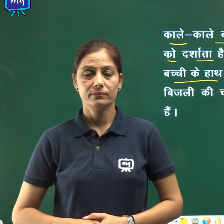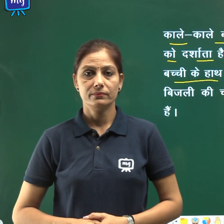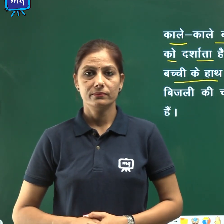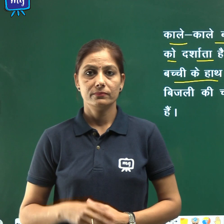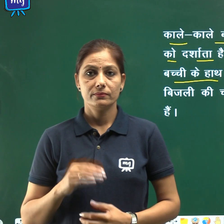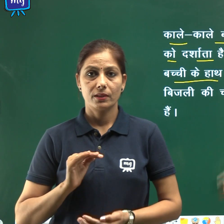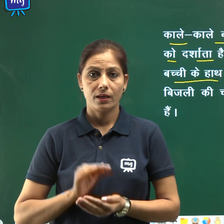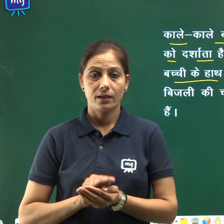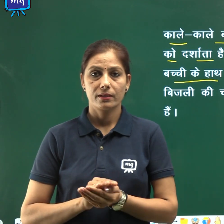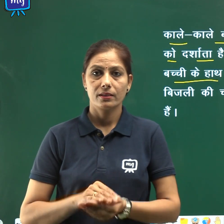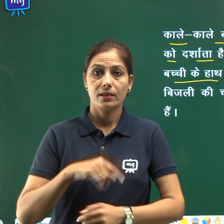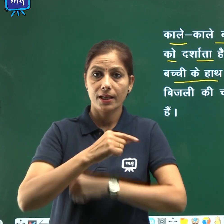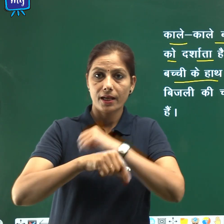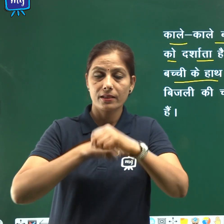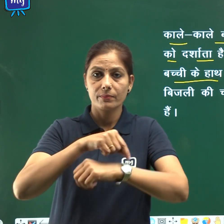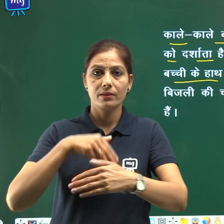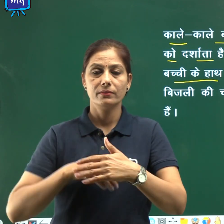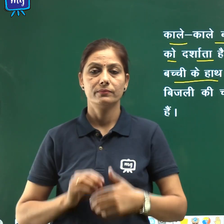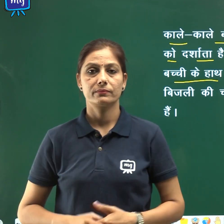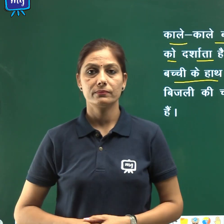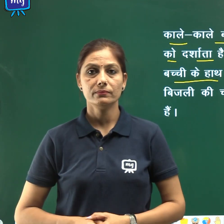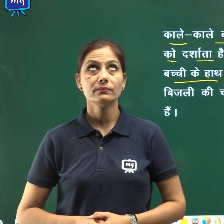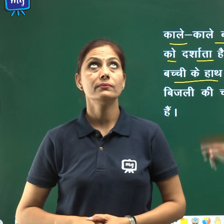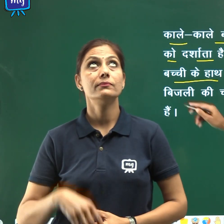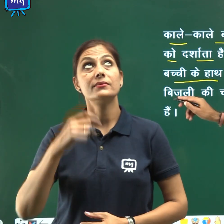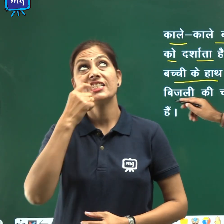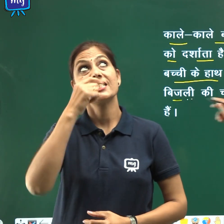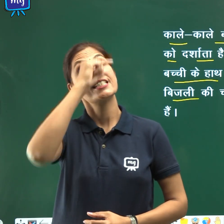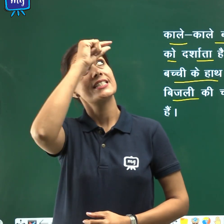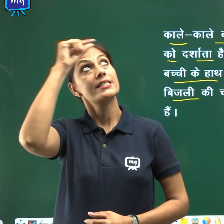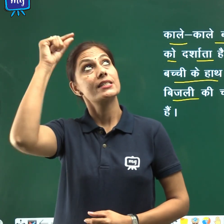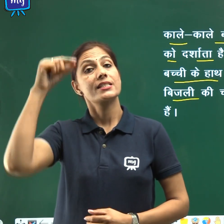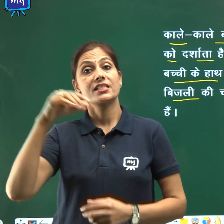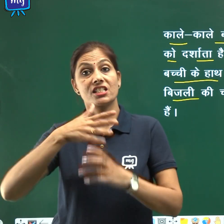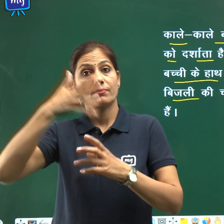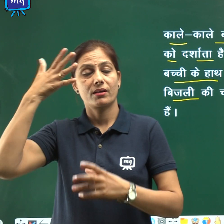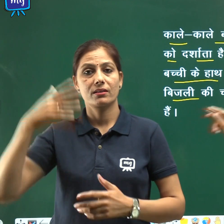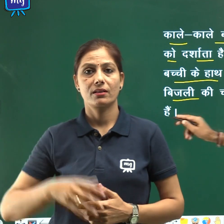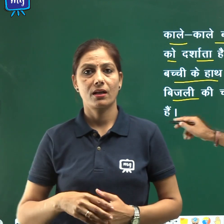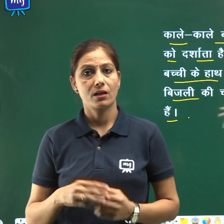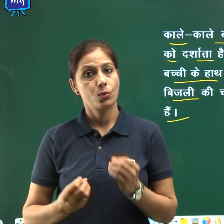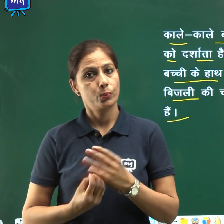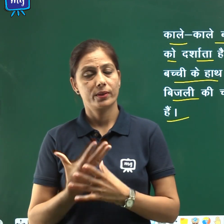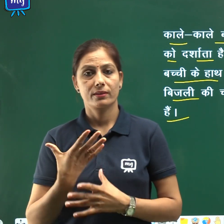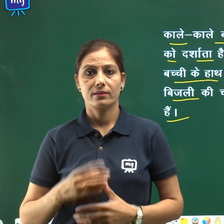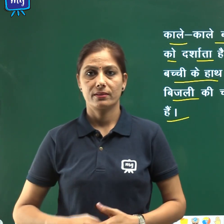रखी राखी में बिजली की चमक पैदा करते